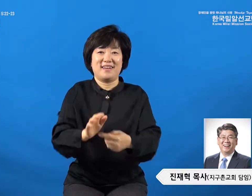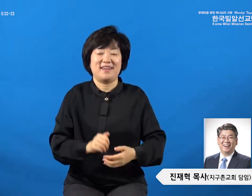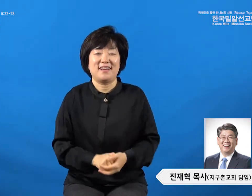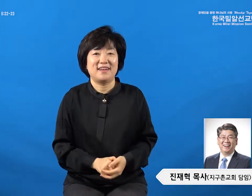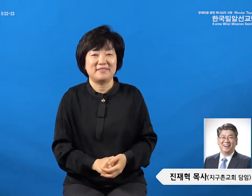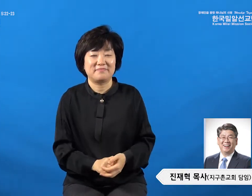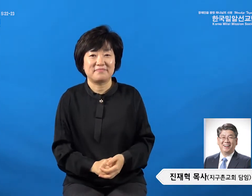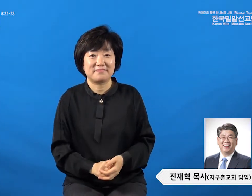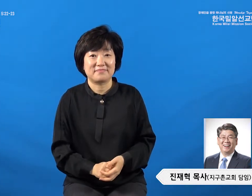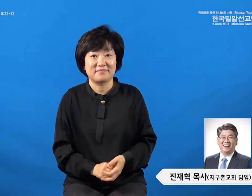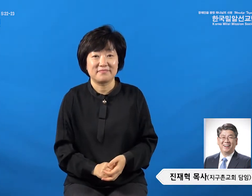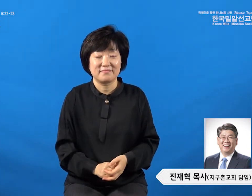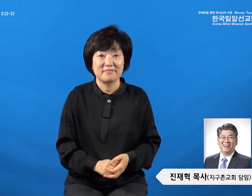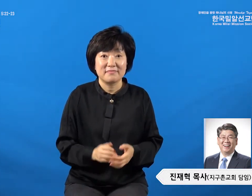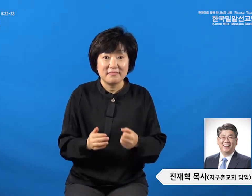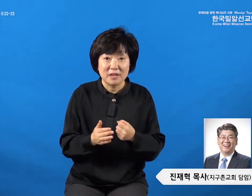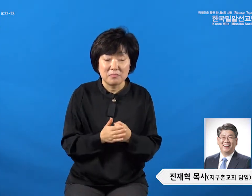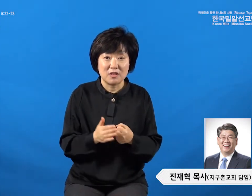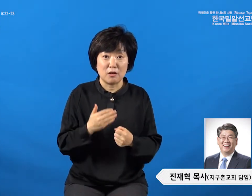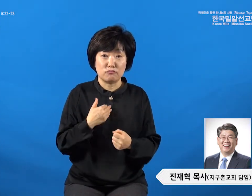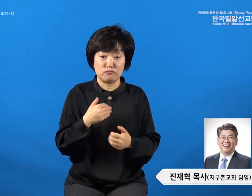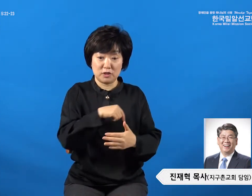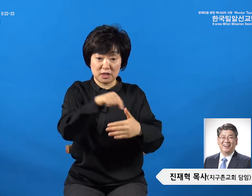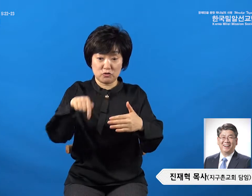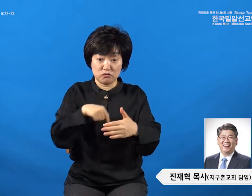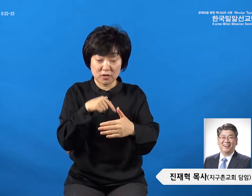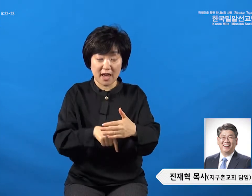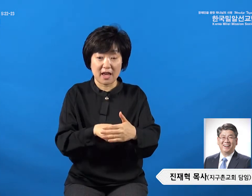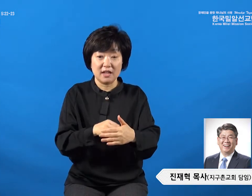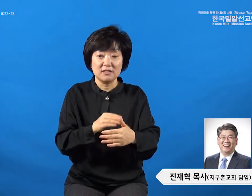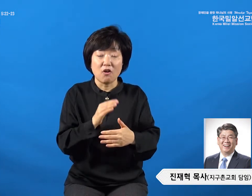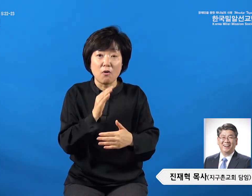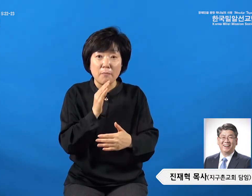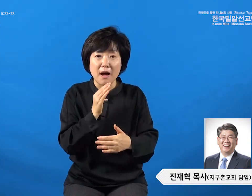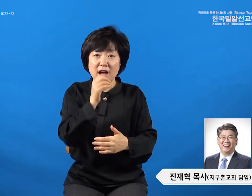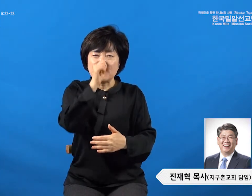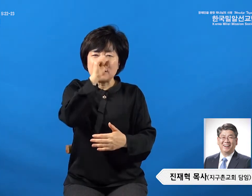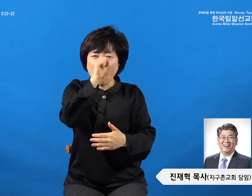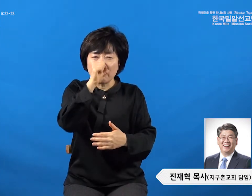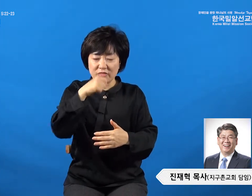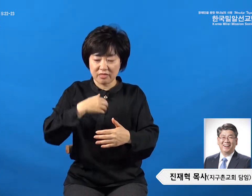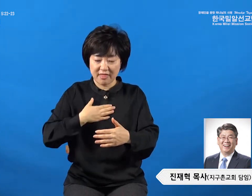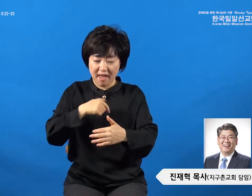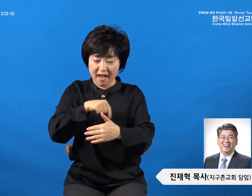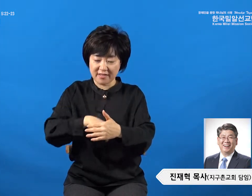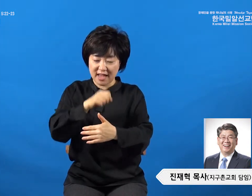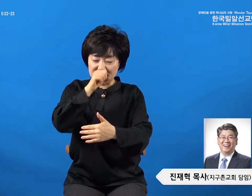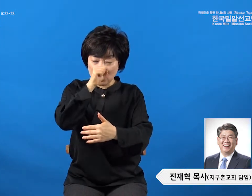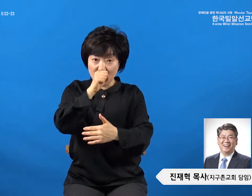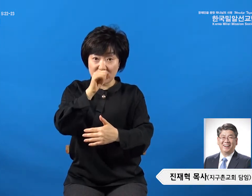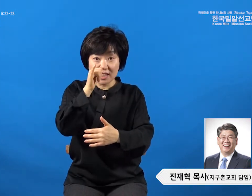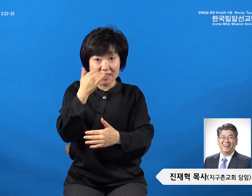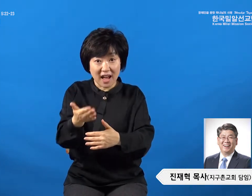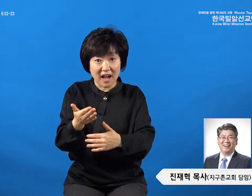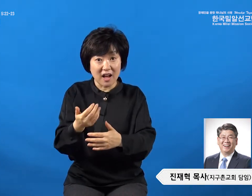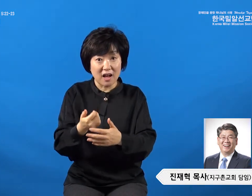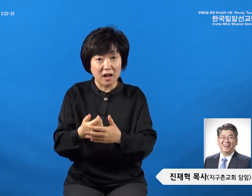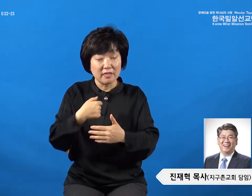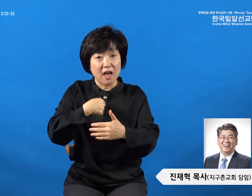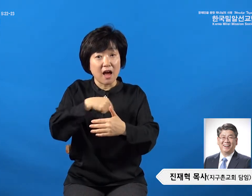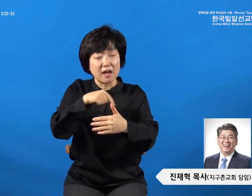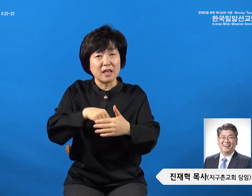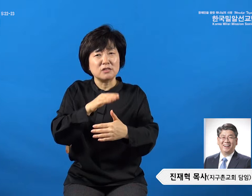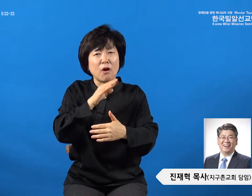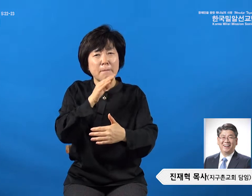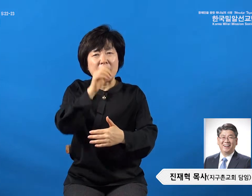것을 말합니다. 그러다 보니 우리 가운데 정말 그런 선이 존재하는가?